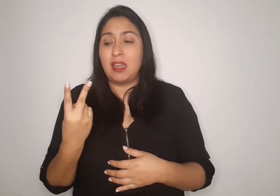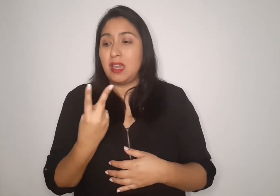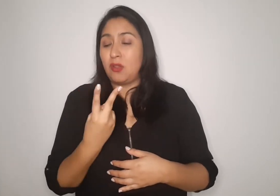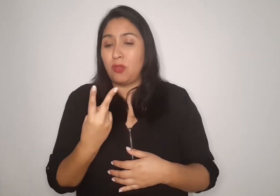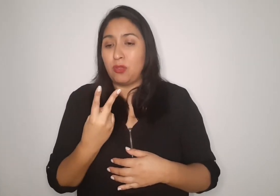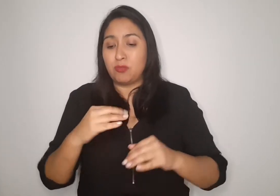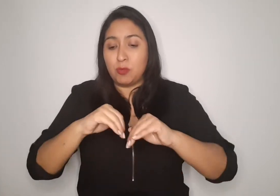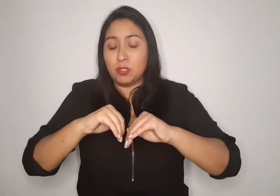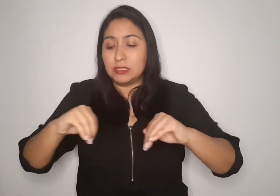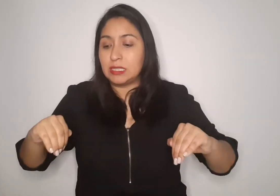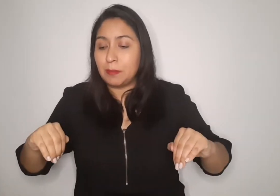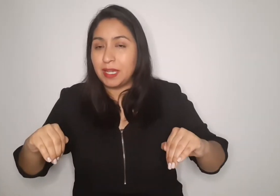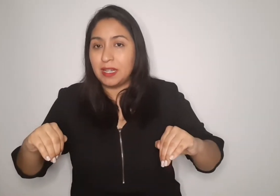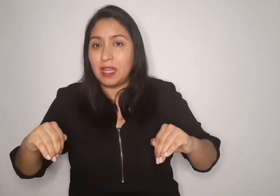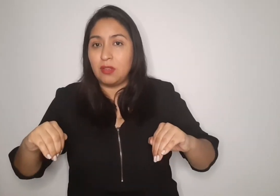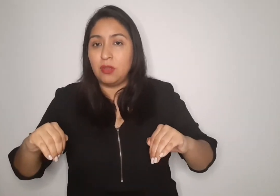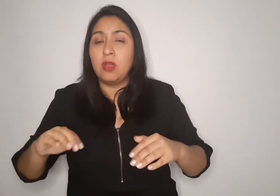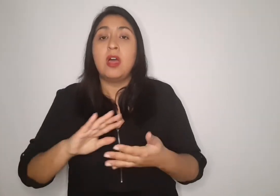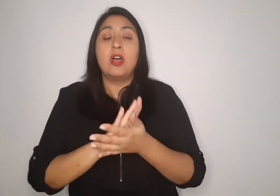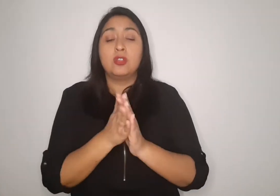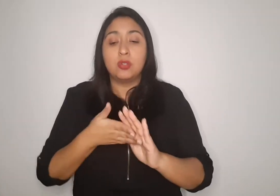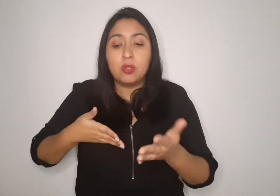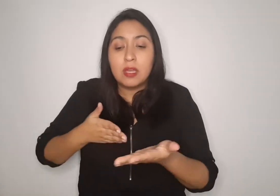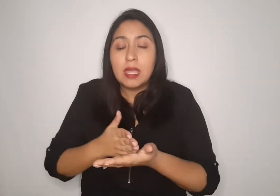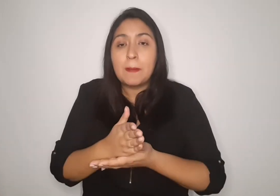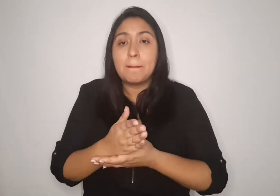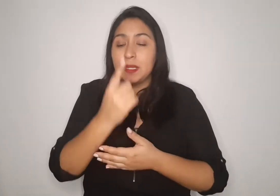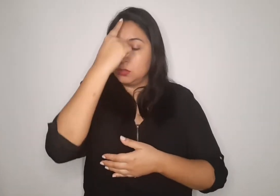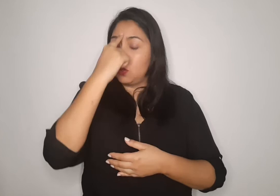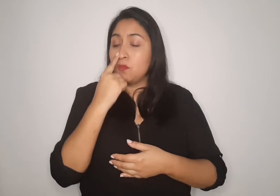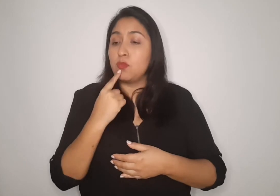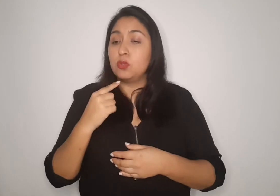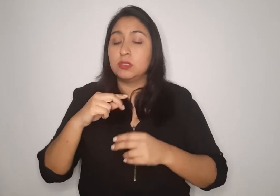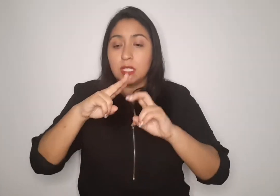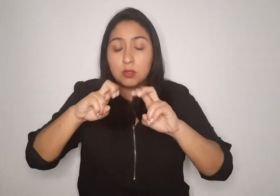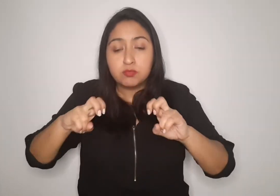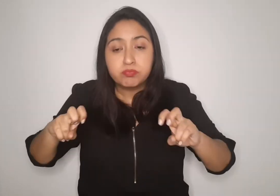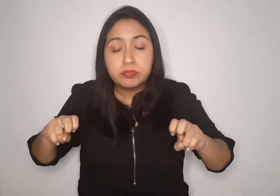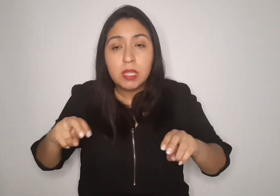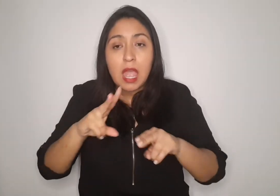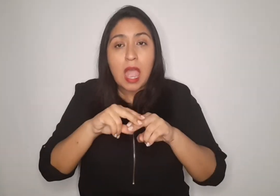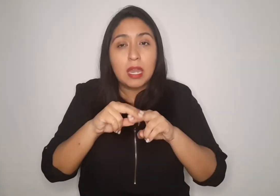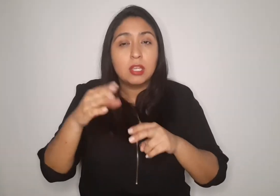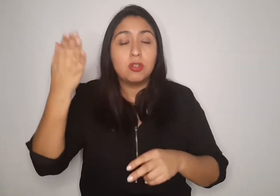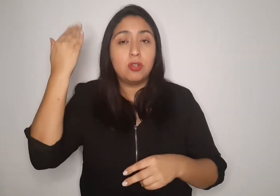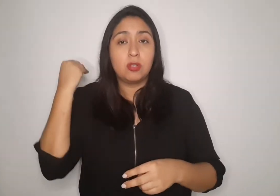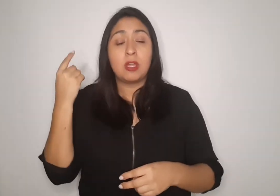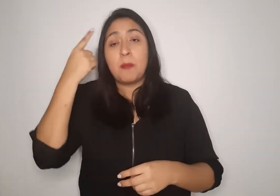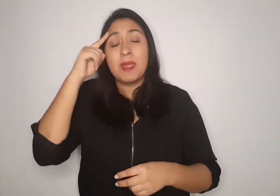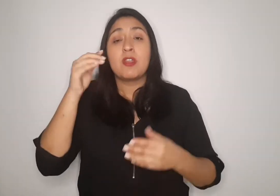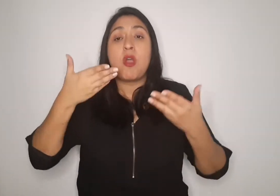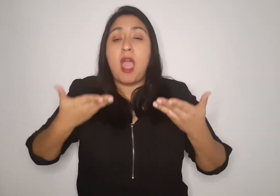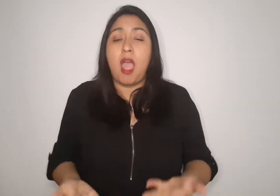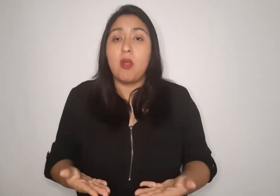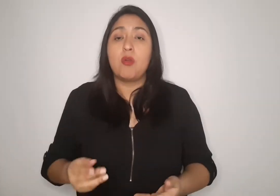todo comenzó desde el Museo Arqueológico, en este momento el MAVI, que es el Museo de